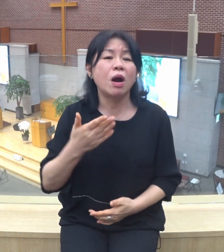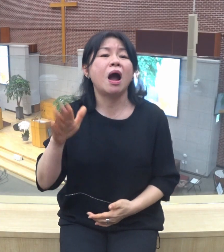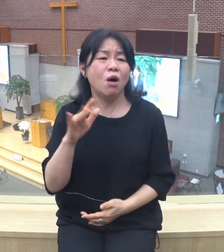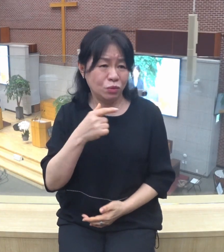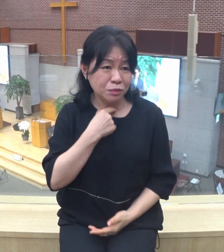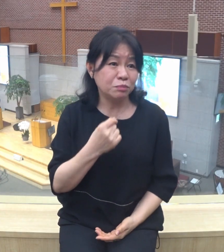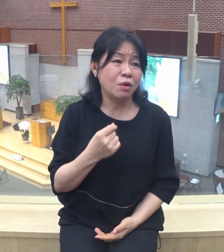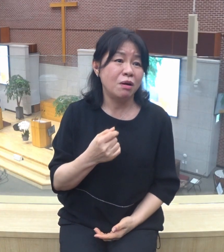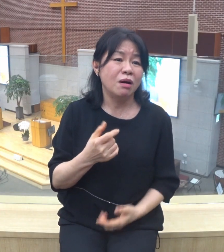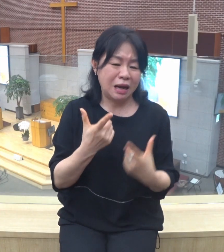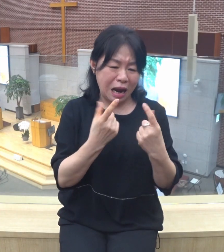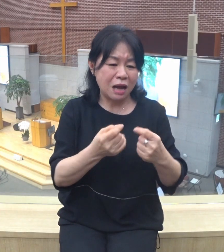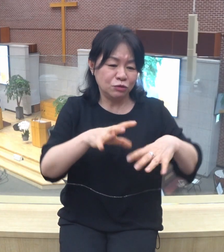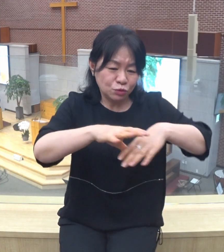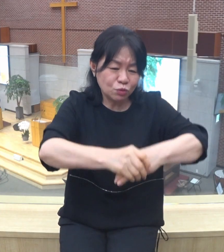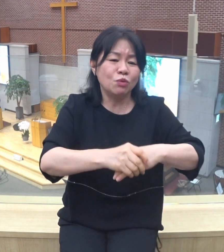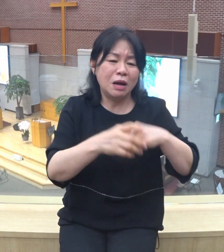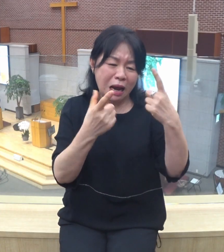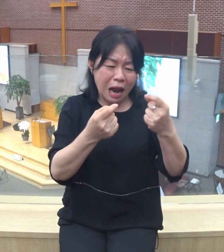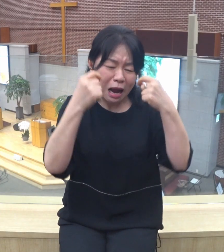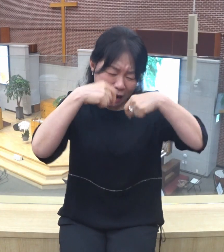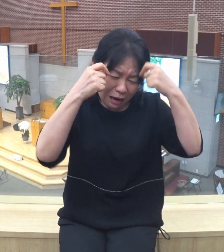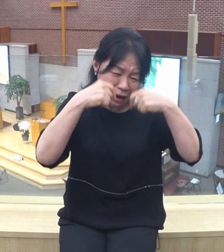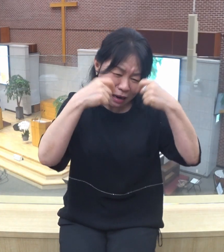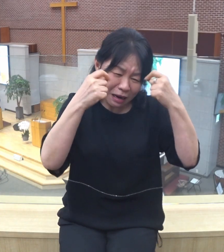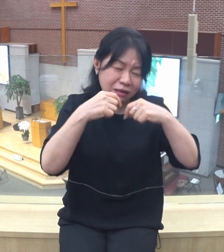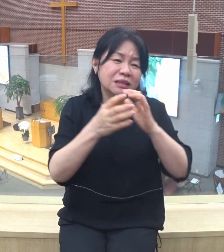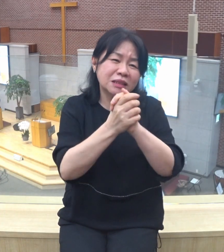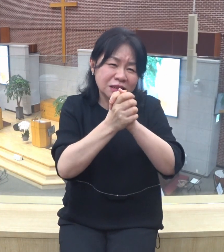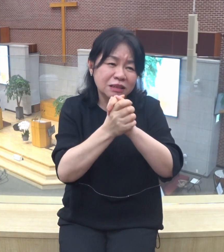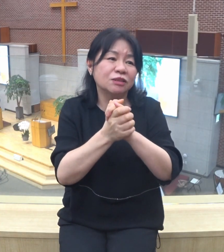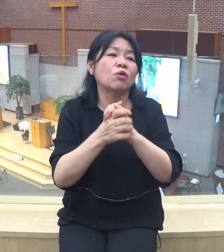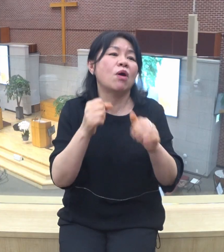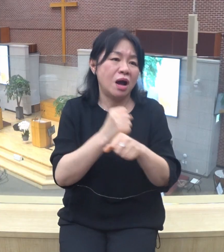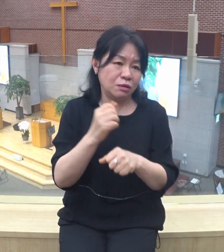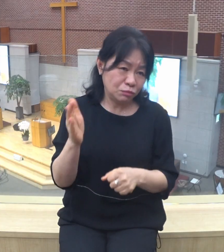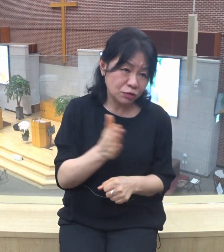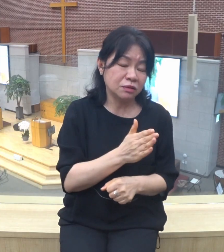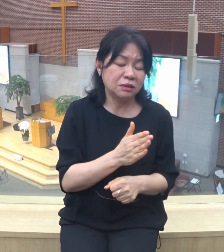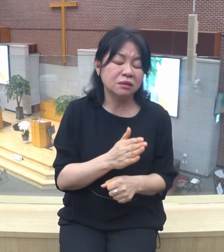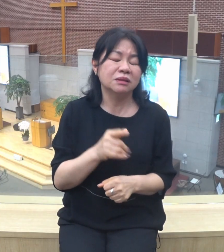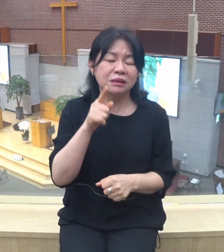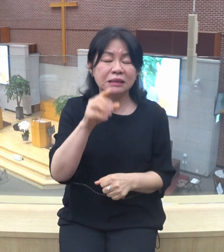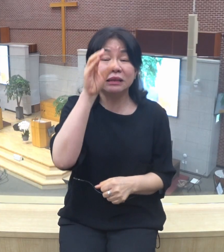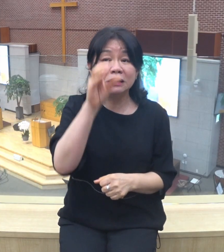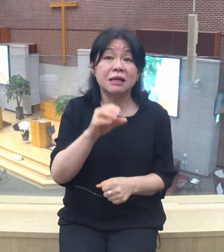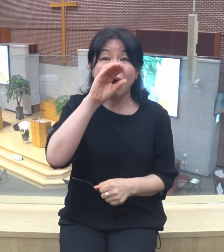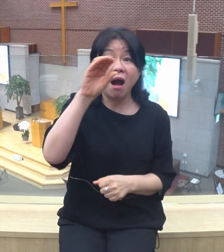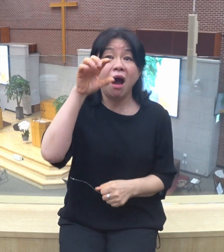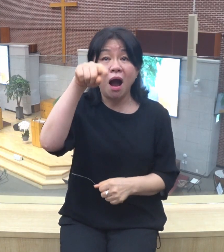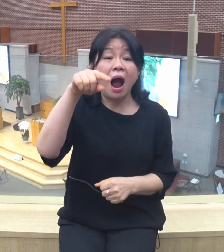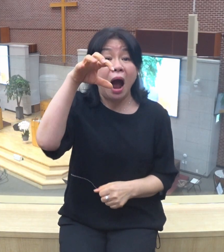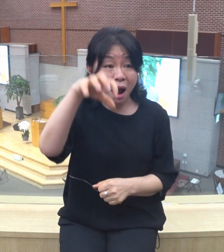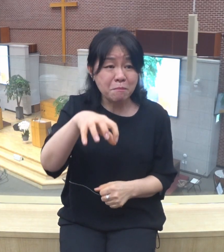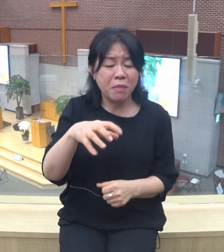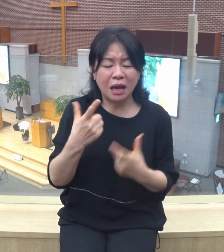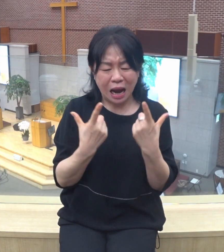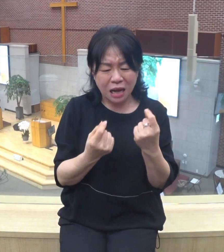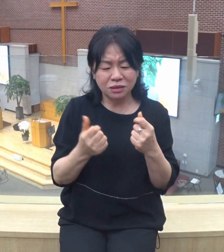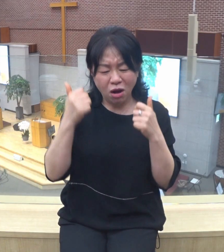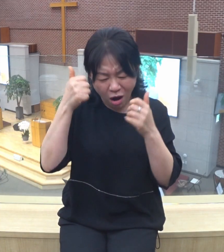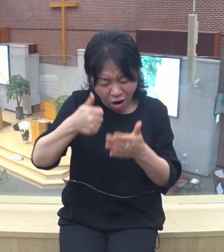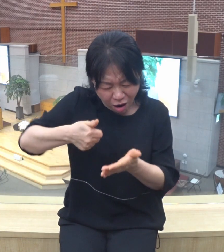맞잡고 기도했습니다. 우리 죄로 찢기신 참혹한 예수 그리스도의 십자가 앞에